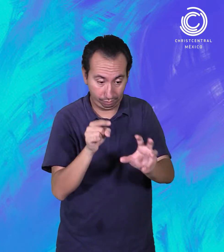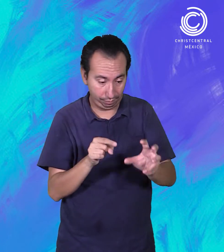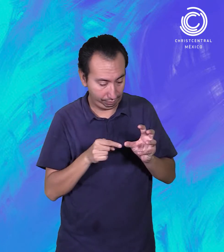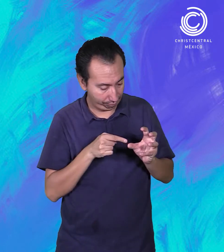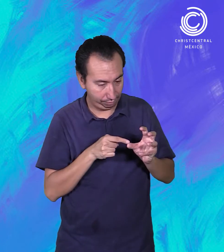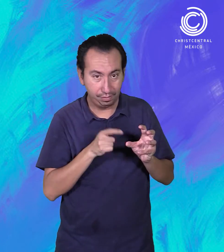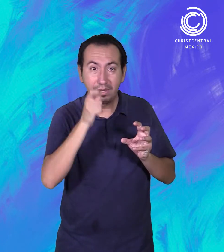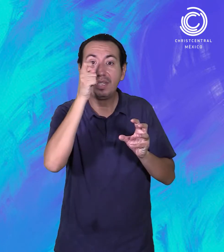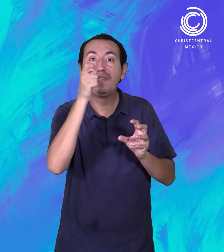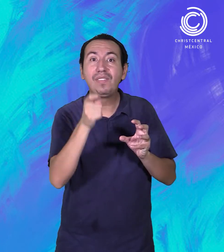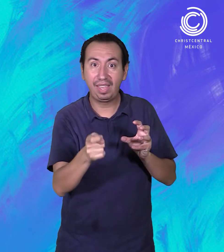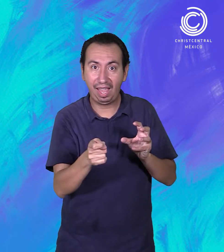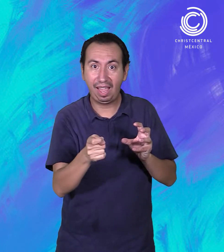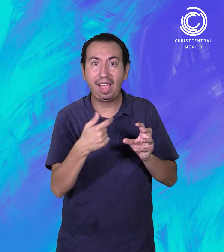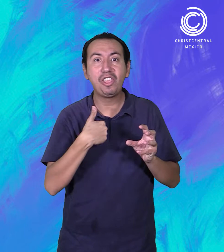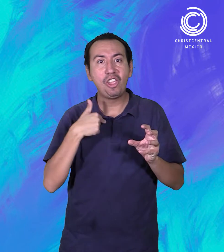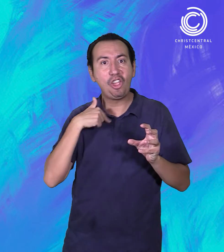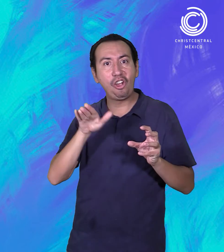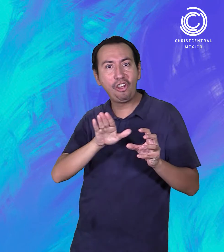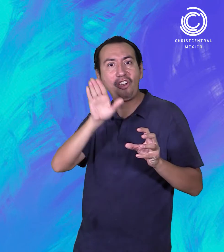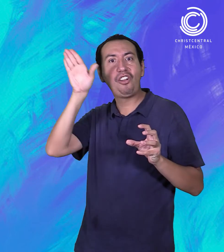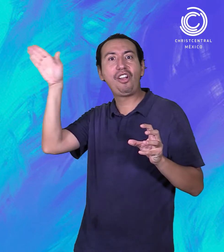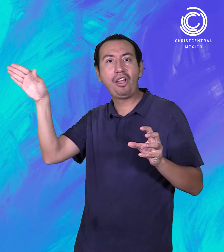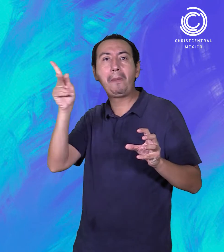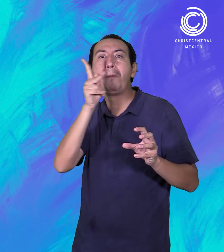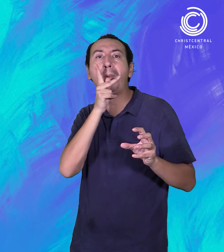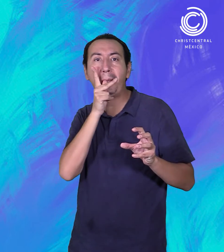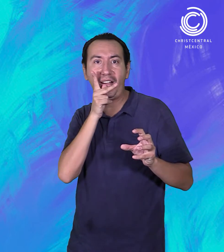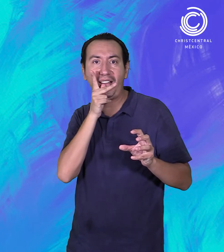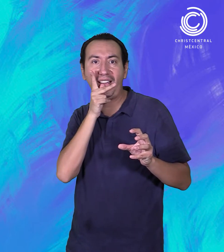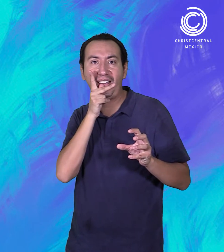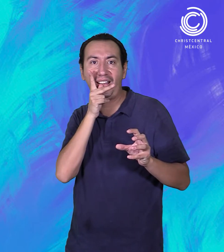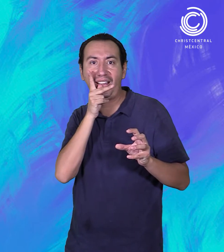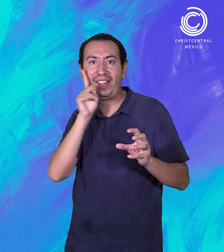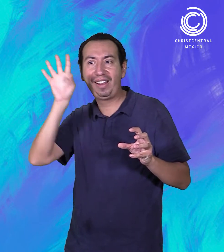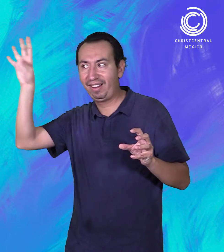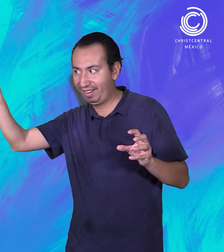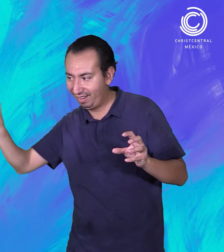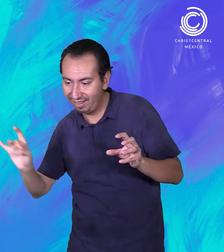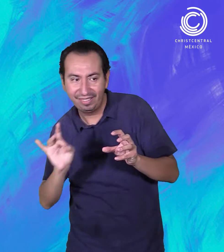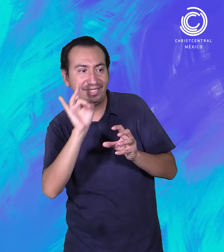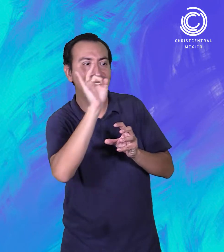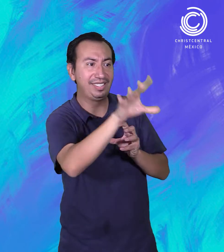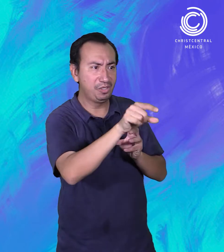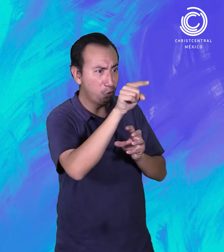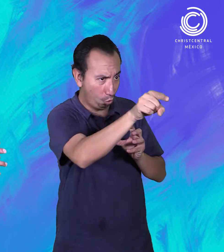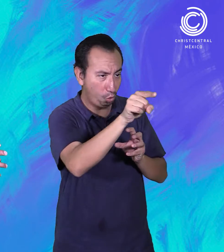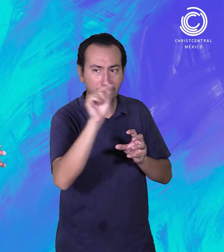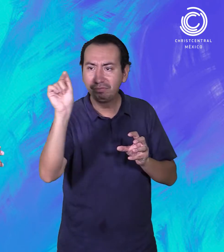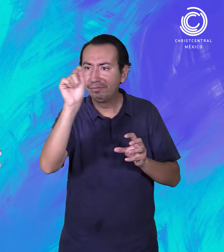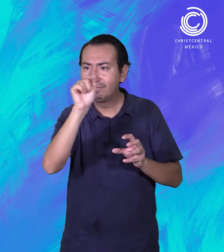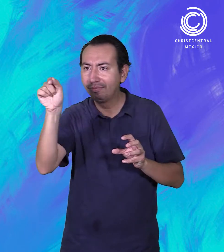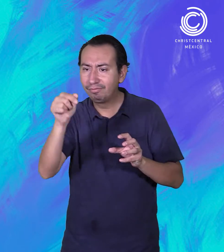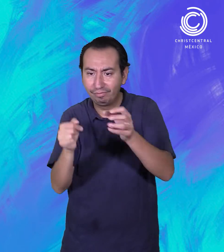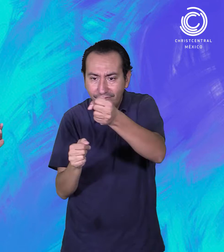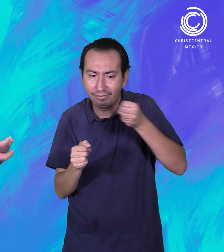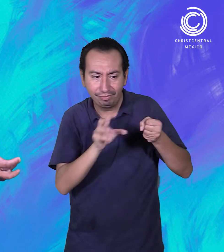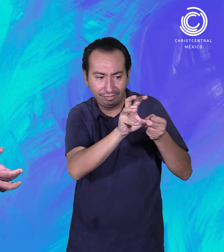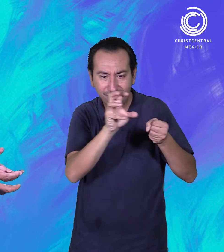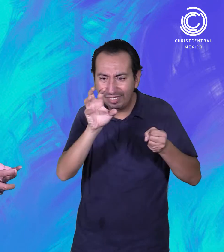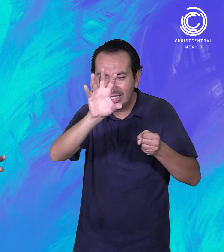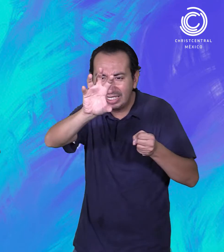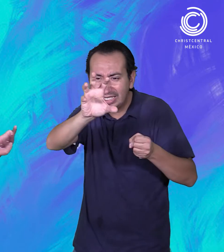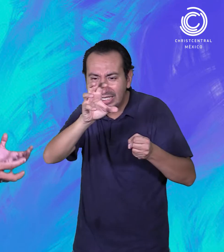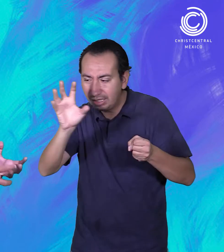es señal de que yo llegué a la casa de mi padre y te envié el electrón. Instálalo ahí en tu horno para que le pueda